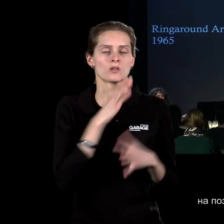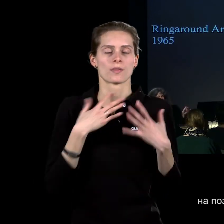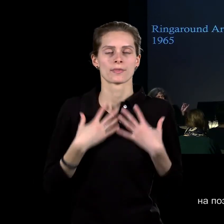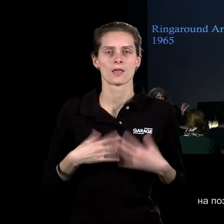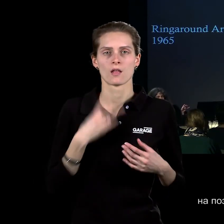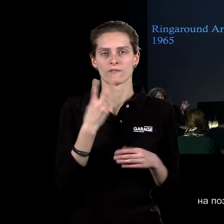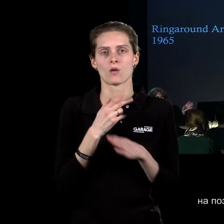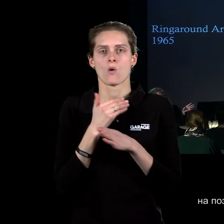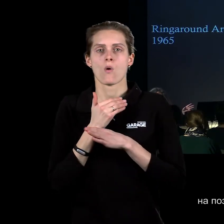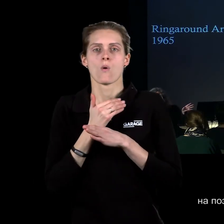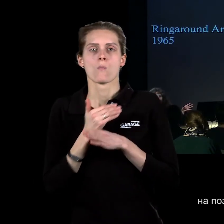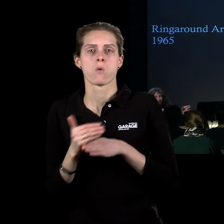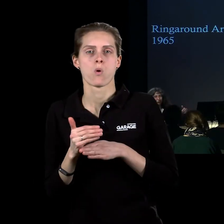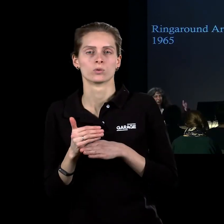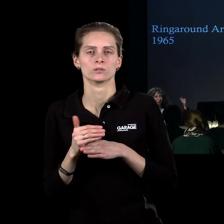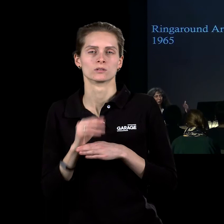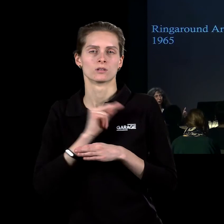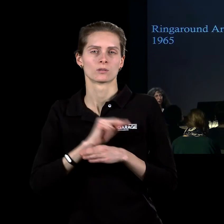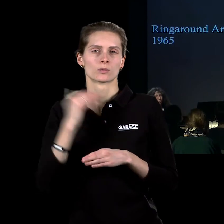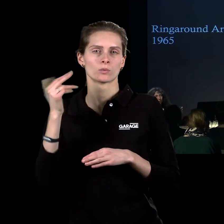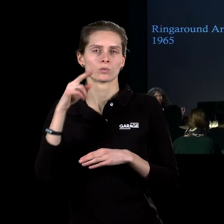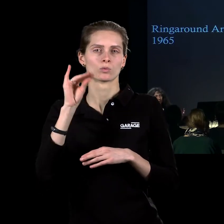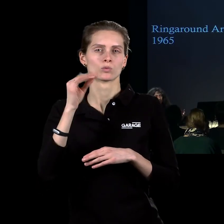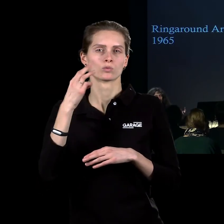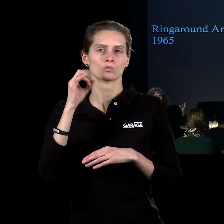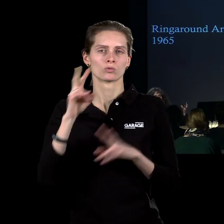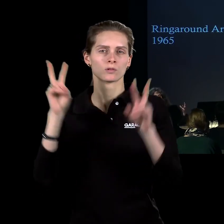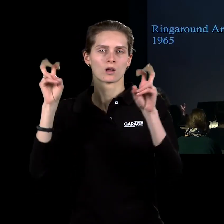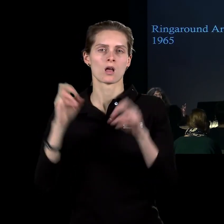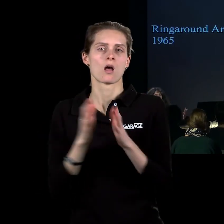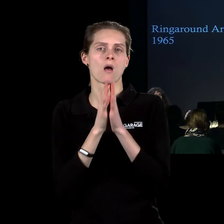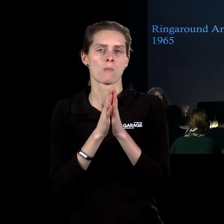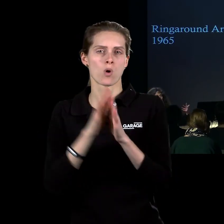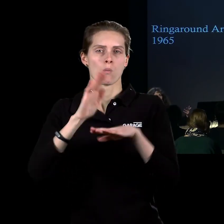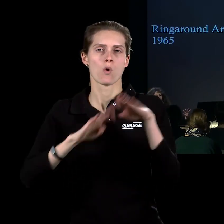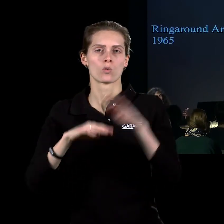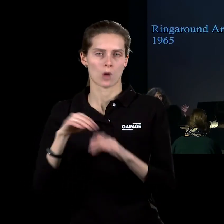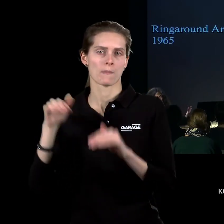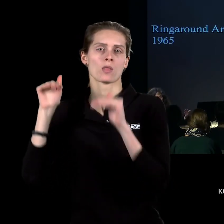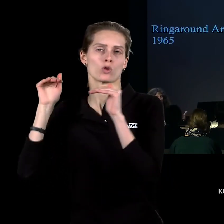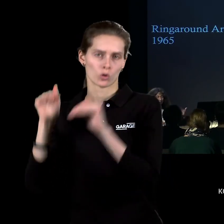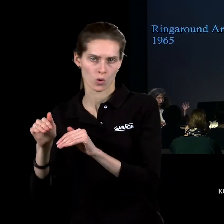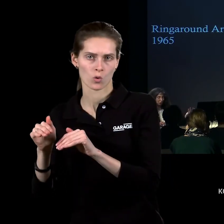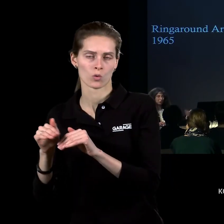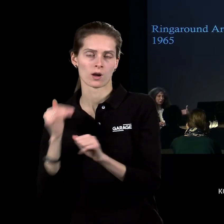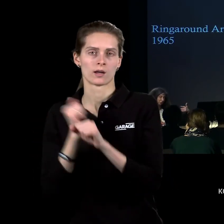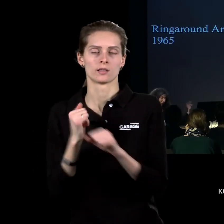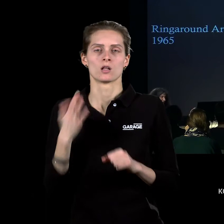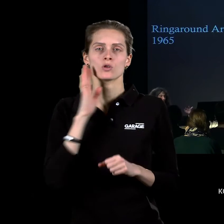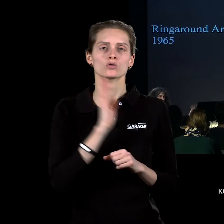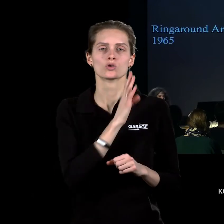Дюшана «Просьба руками трогать», да, где у него эта обложка для журнала, где сделана такая рельефная женская грудь,